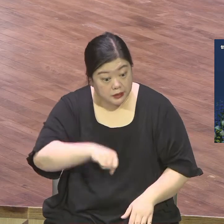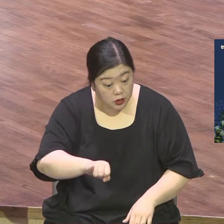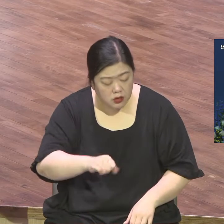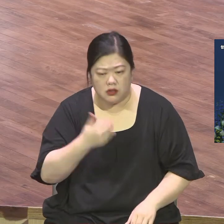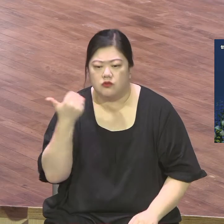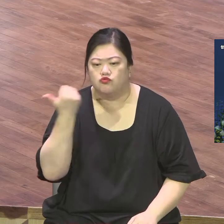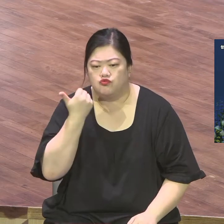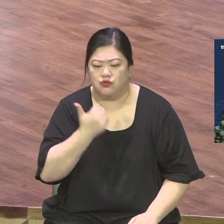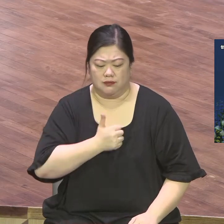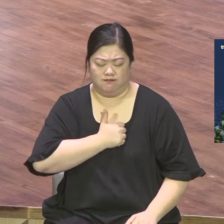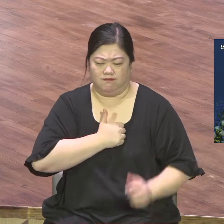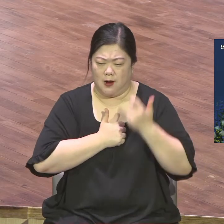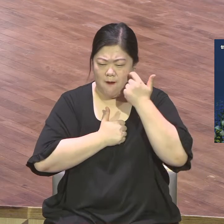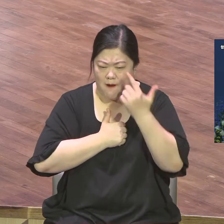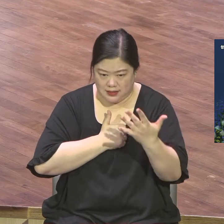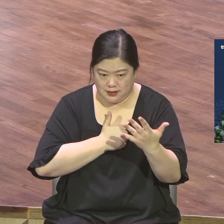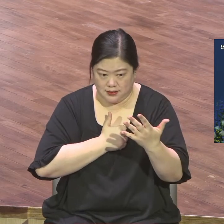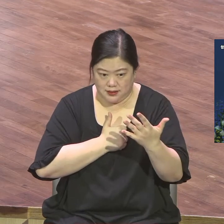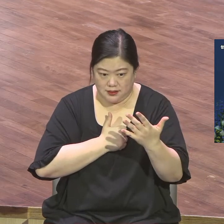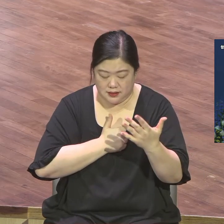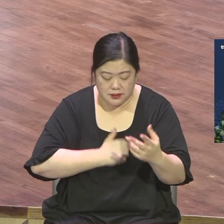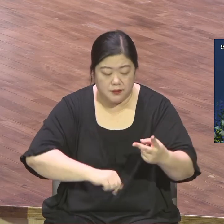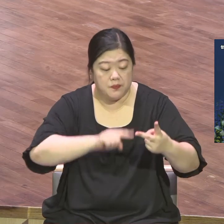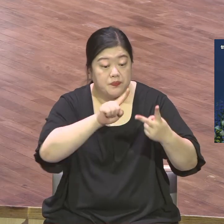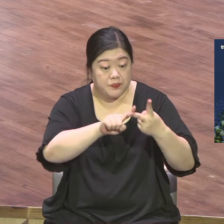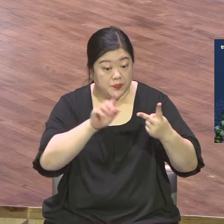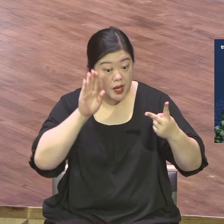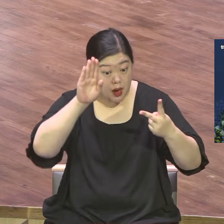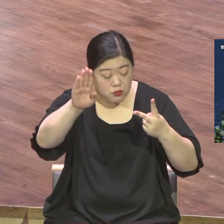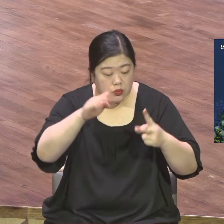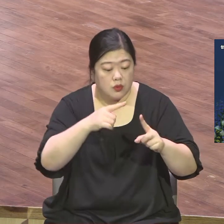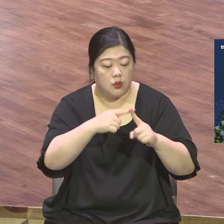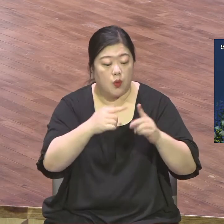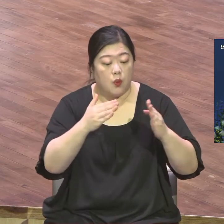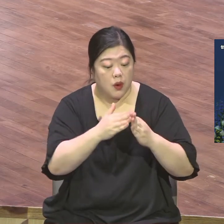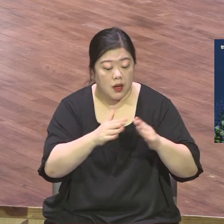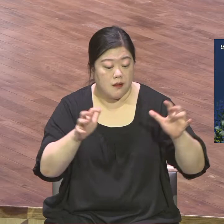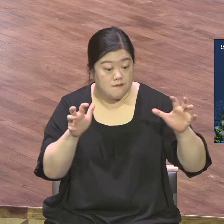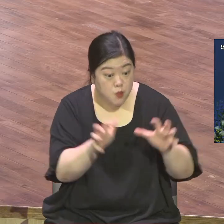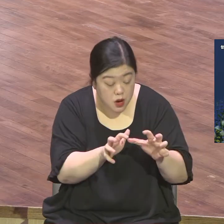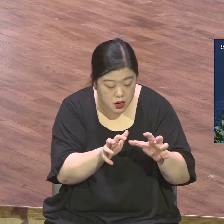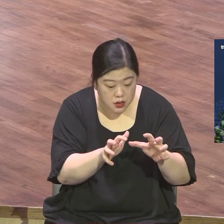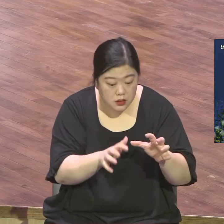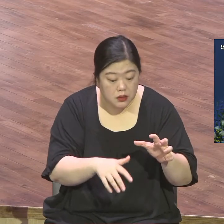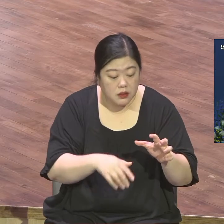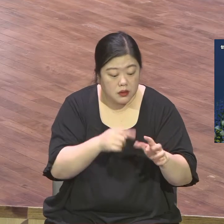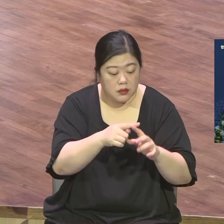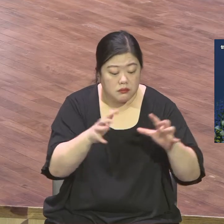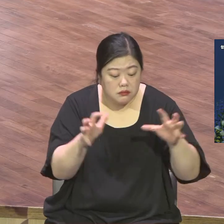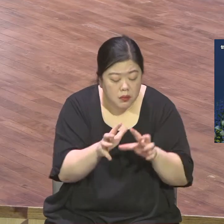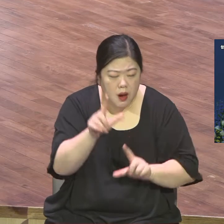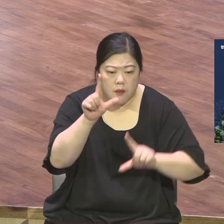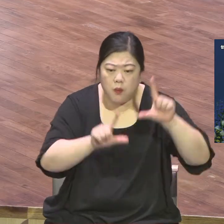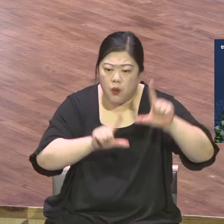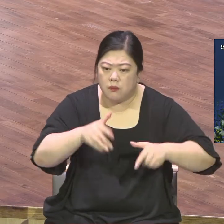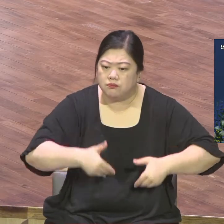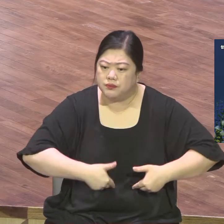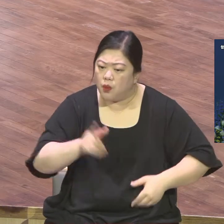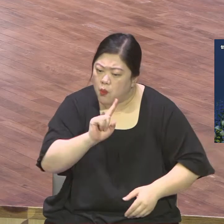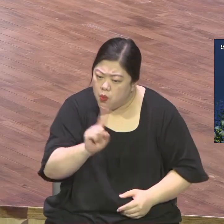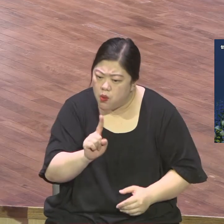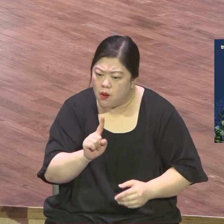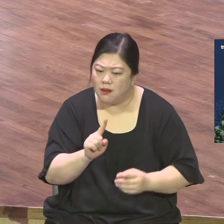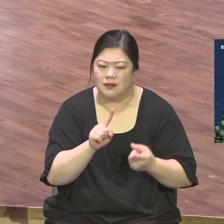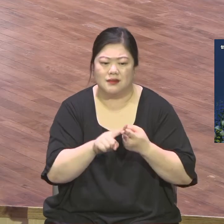존재인지, 어떤 존재인지, 그리고 이런 하나님의 자녀가 모인 교회가 어떤 모습을 가지고